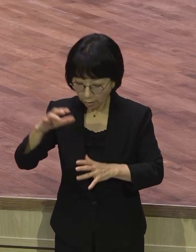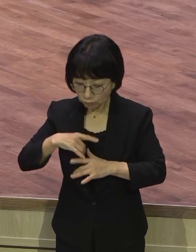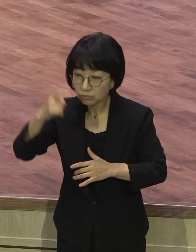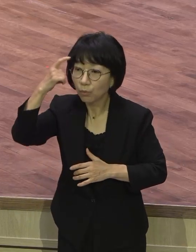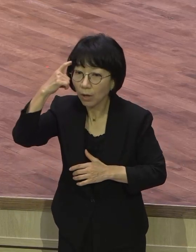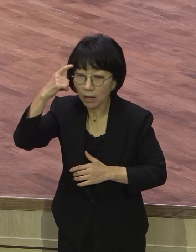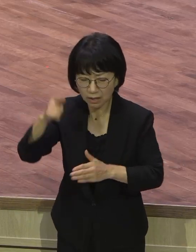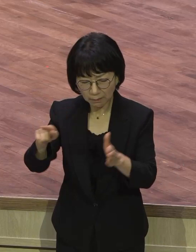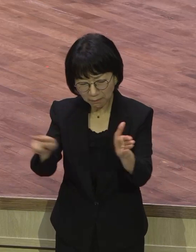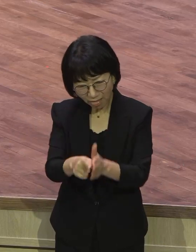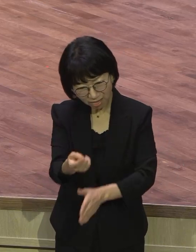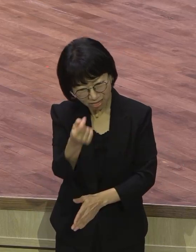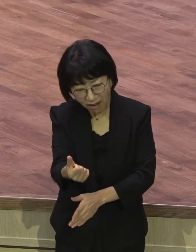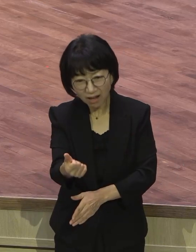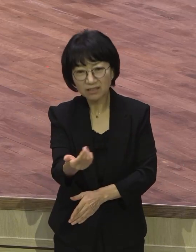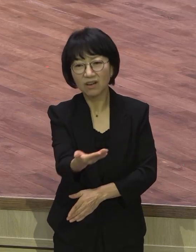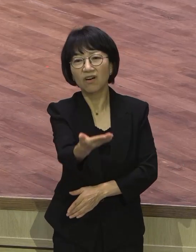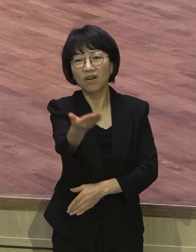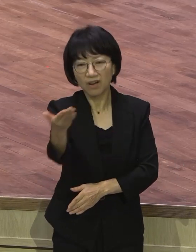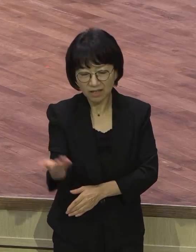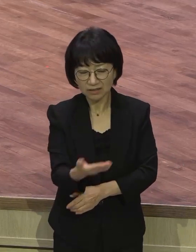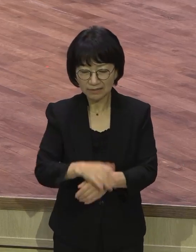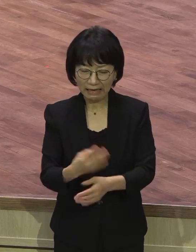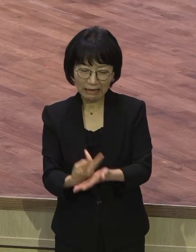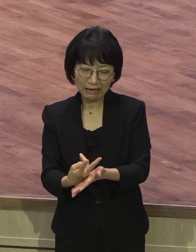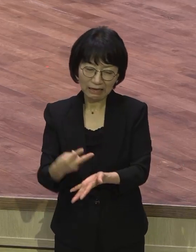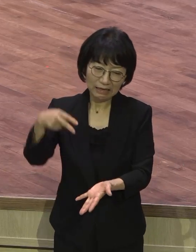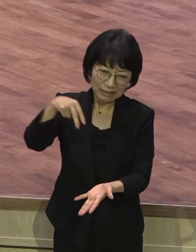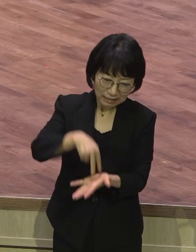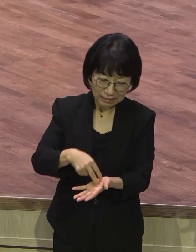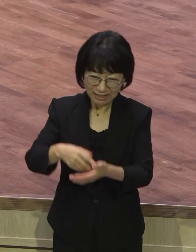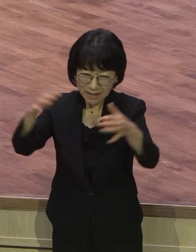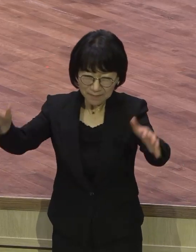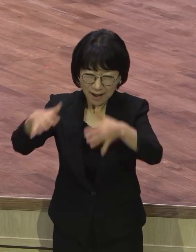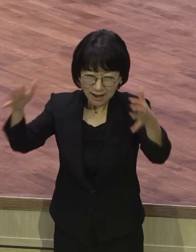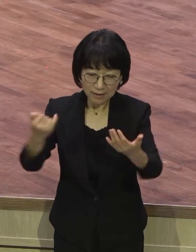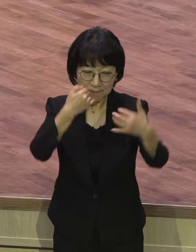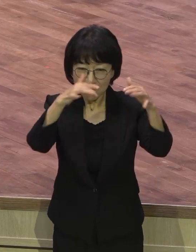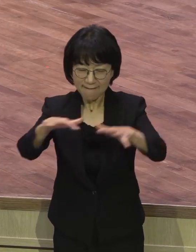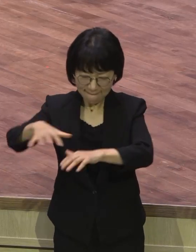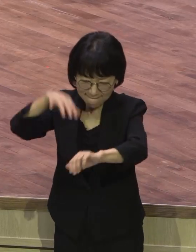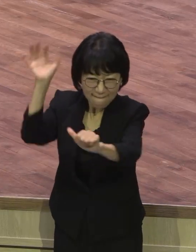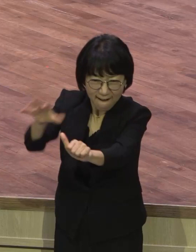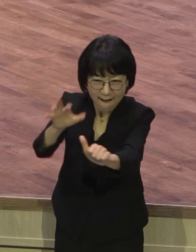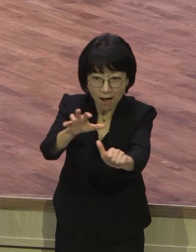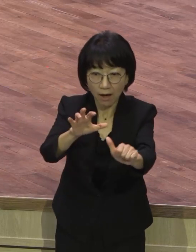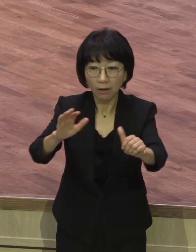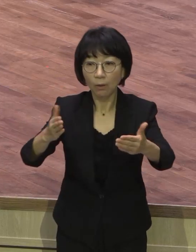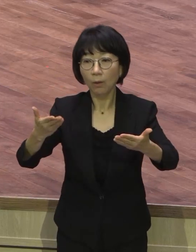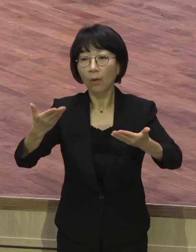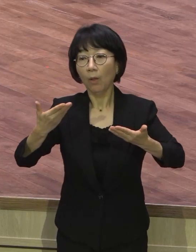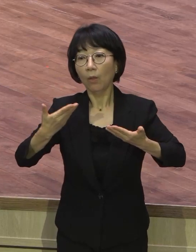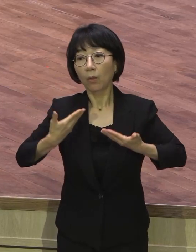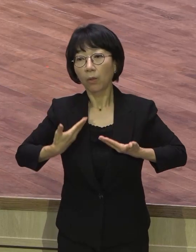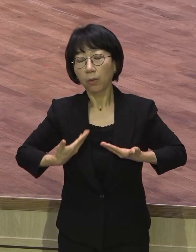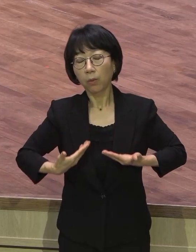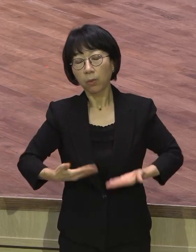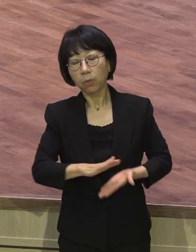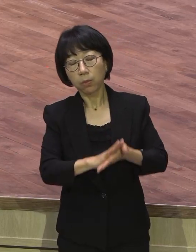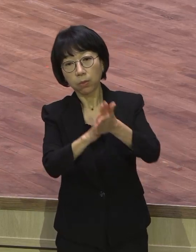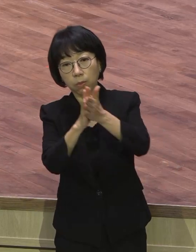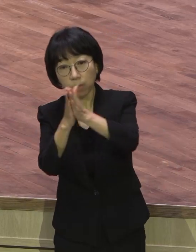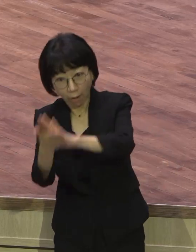무수하느냐 믿음이 적은 자들아 하시고 곧 일어났사 바람과 바다를 꾸지하시니 아주 잔잔하게 되거늘